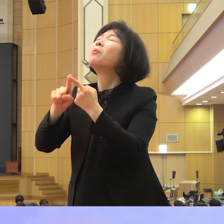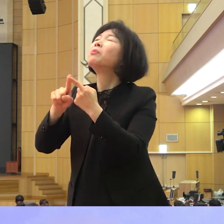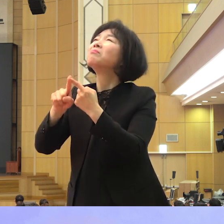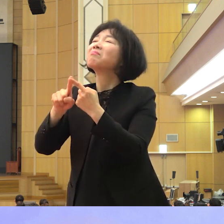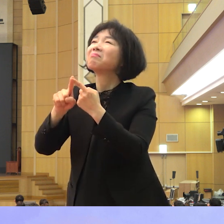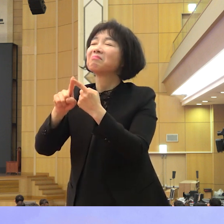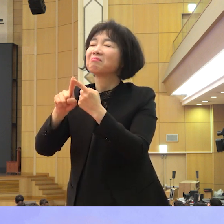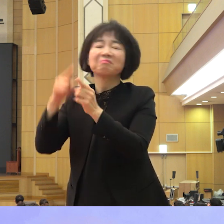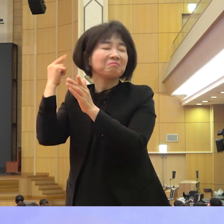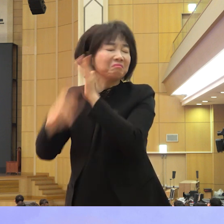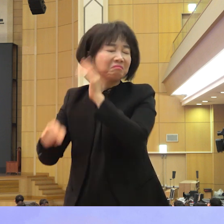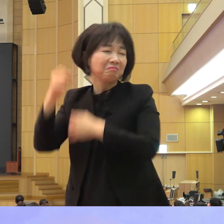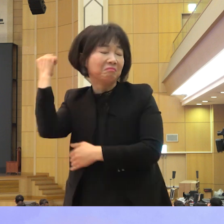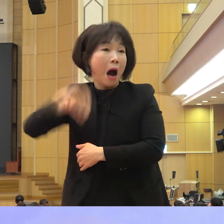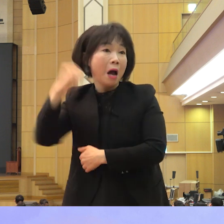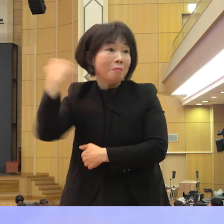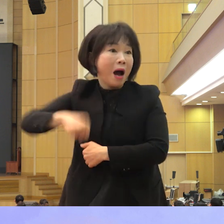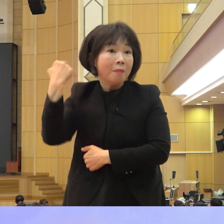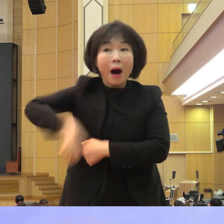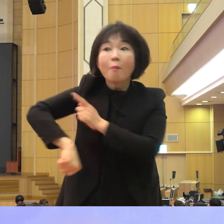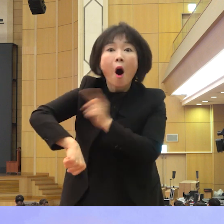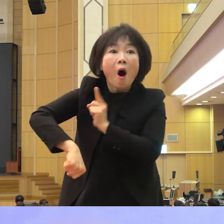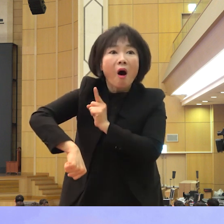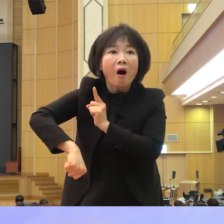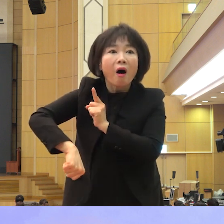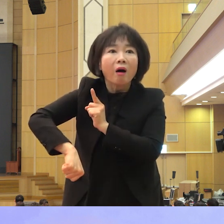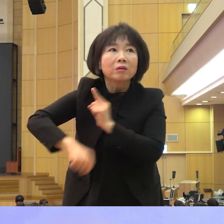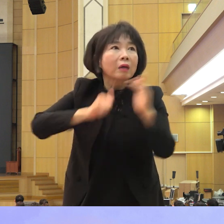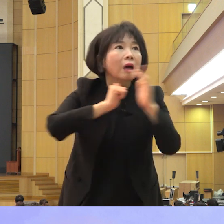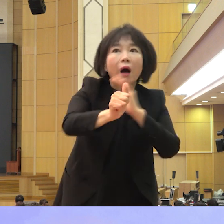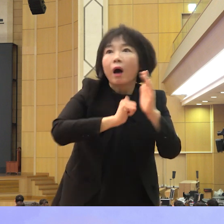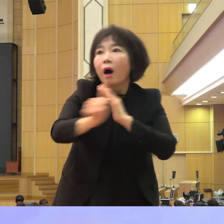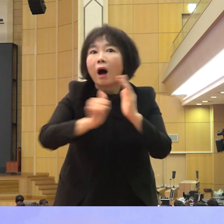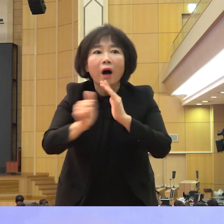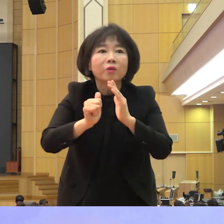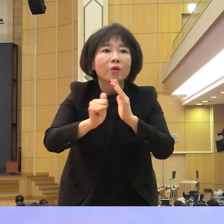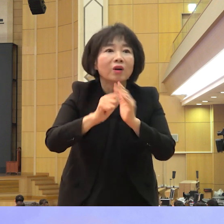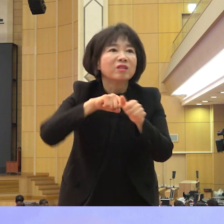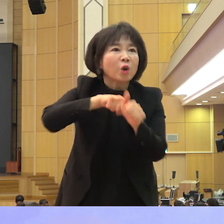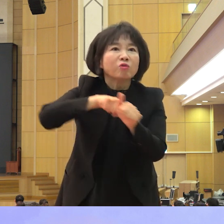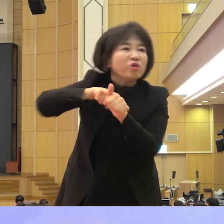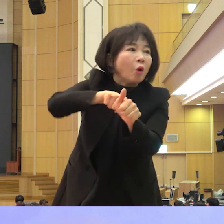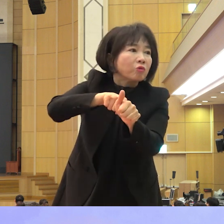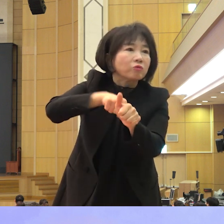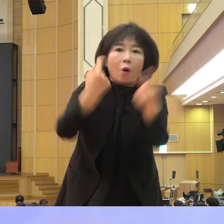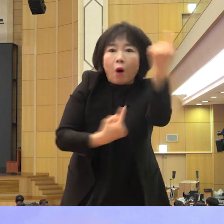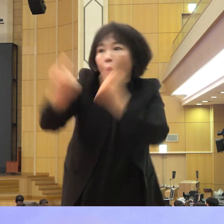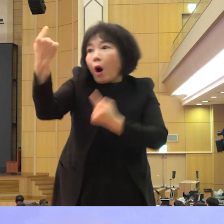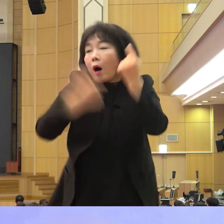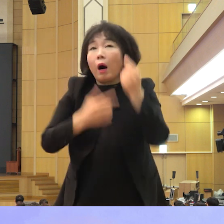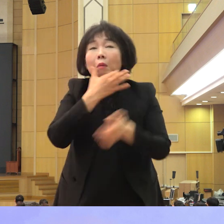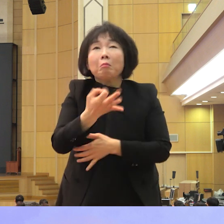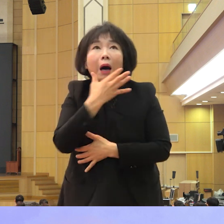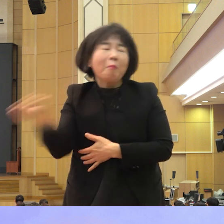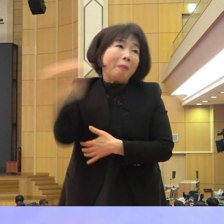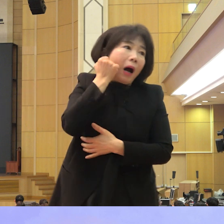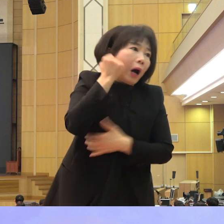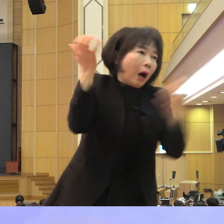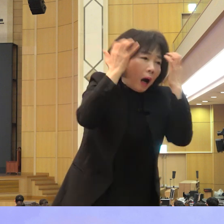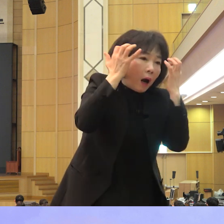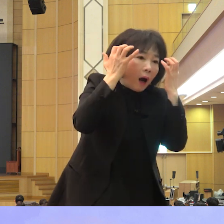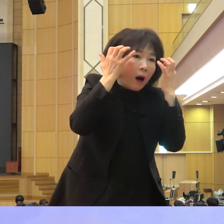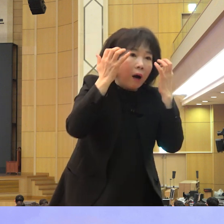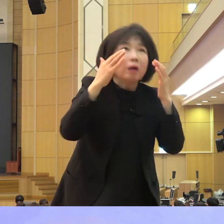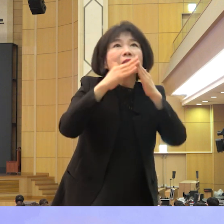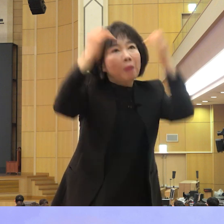아니하면 나가도 저주가 따라오고 들어와도 저주가 따라오고 밭에 가도 들에 가도